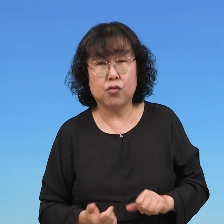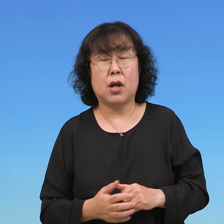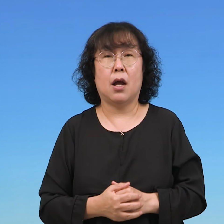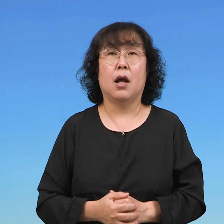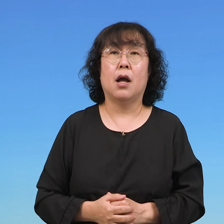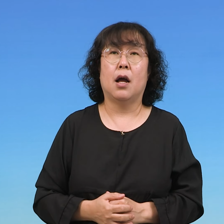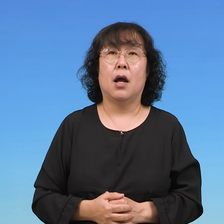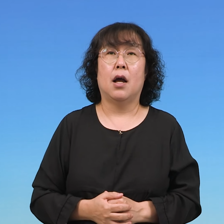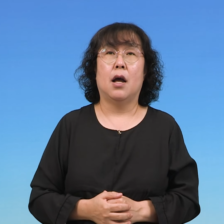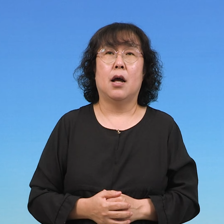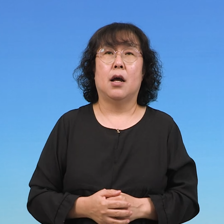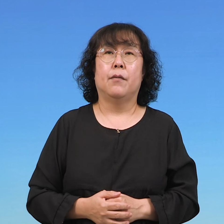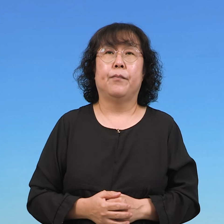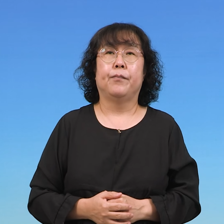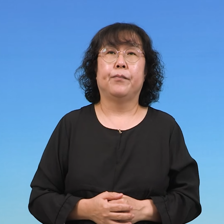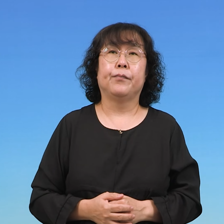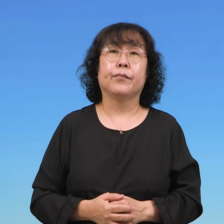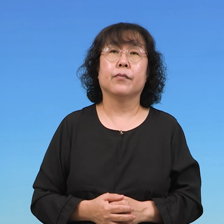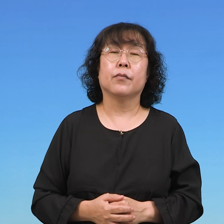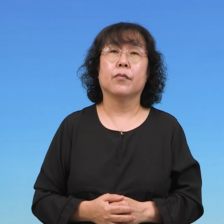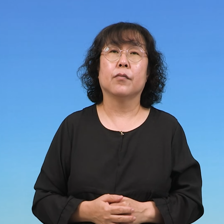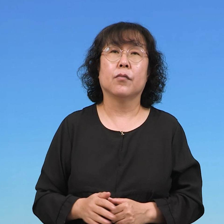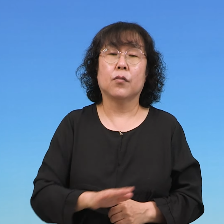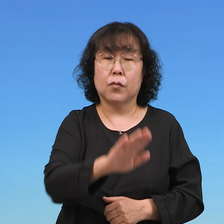죽는구나. 여러분, 인생은 두 종류예요.